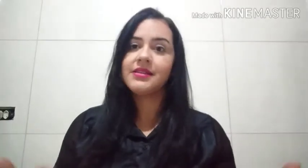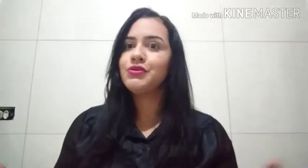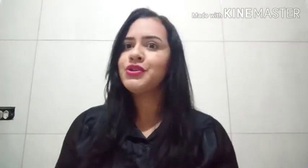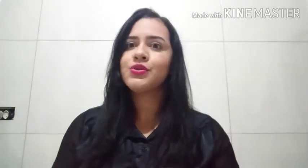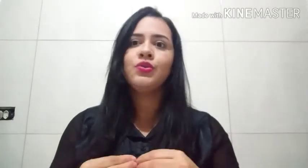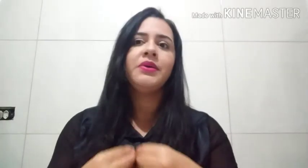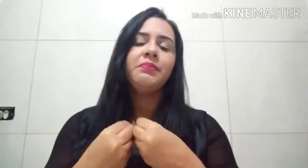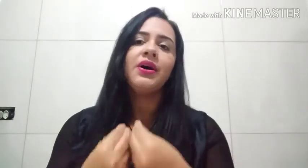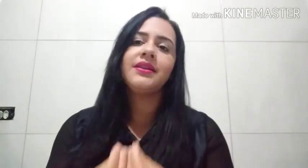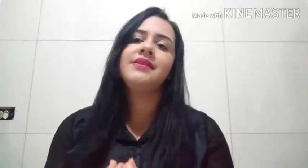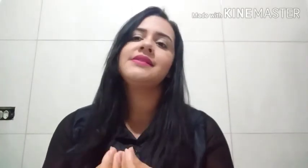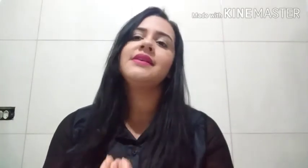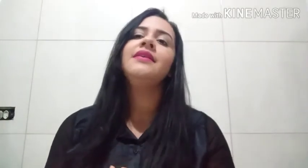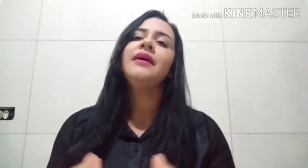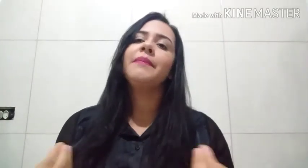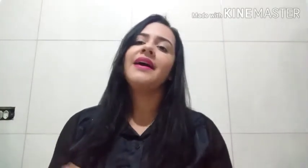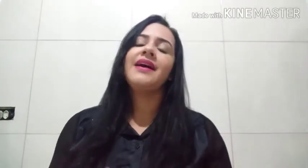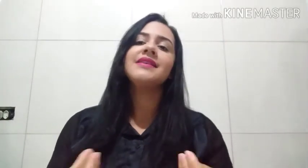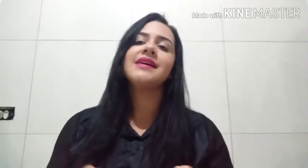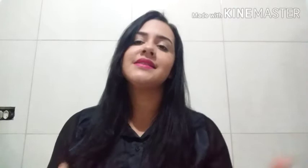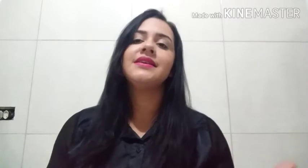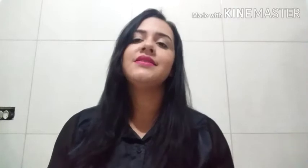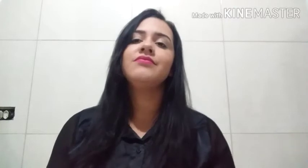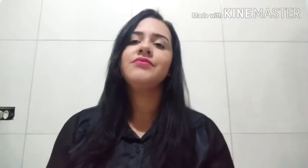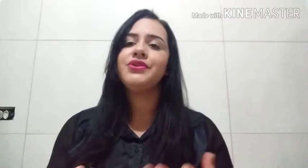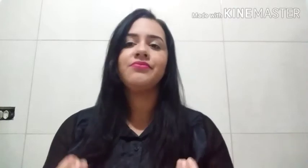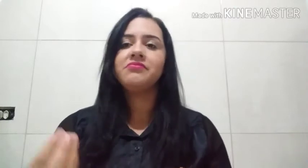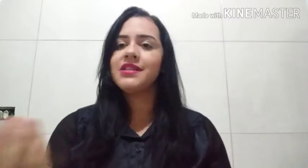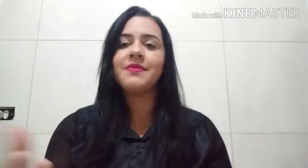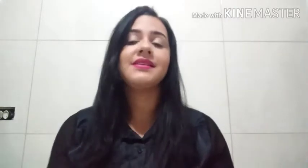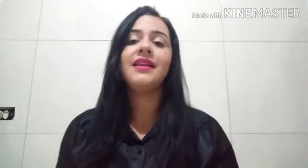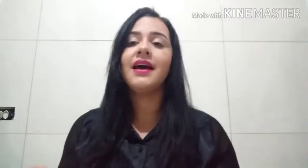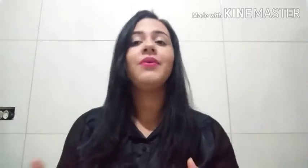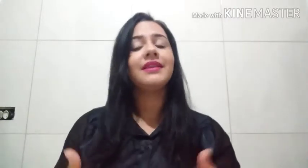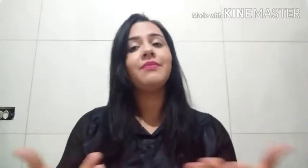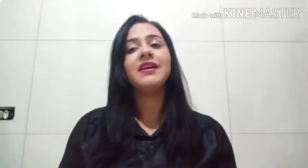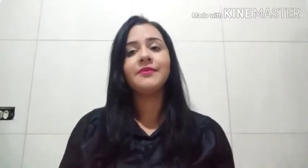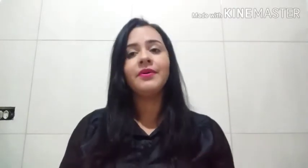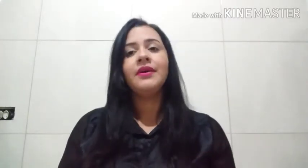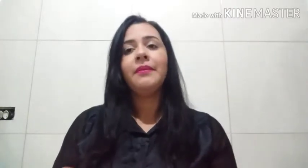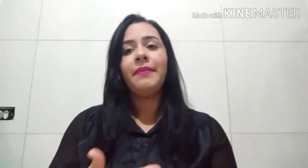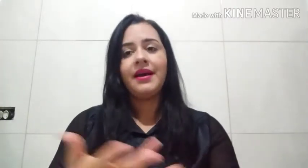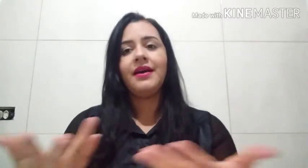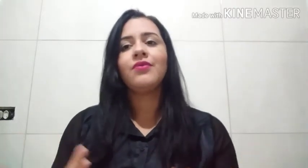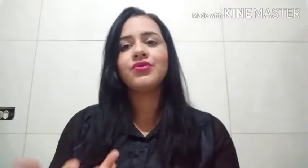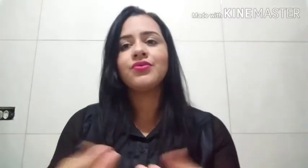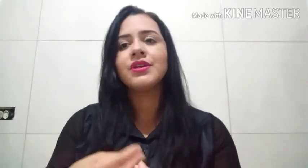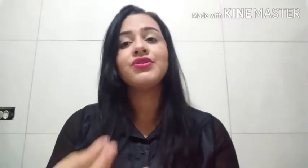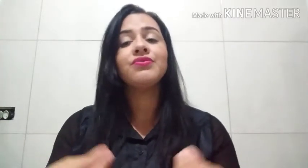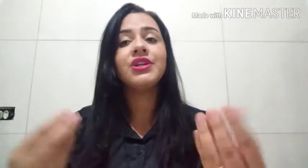de suma importância para a realização de um simples sinal ou até mesmo para a construção de um